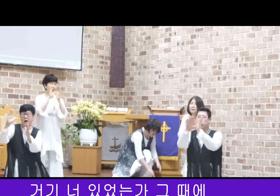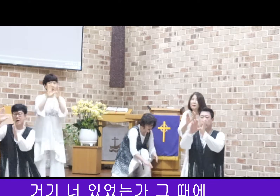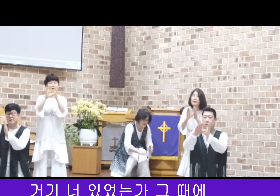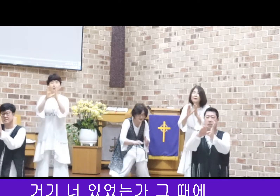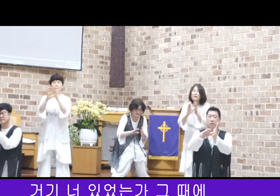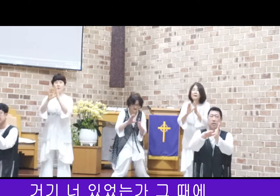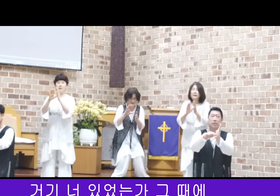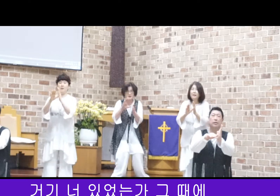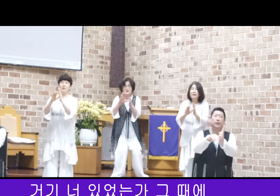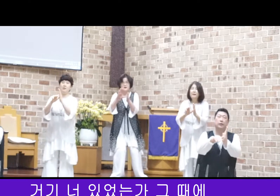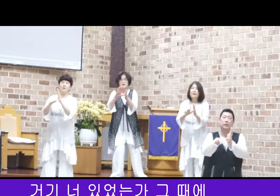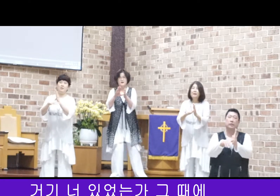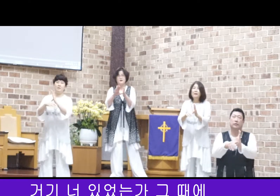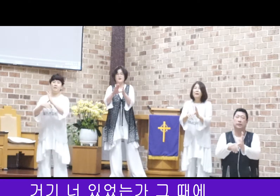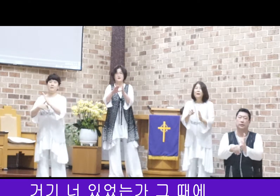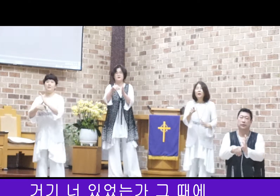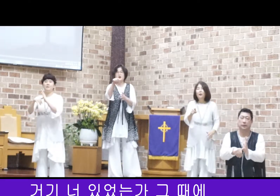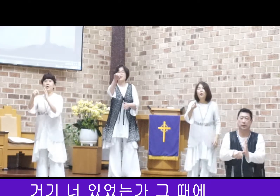거기 너